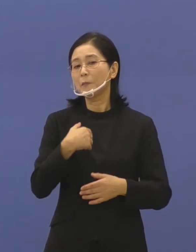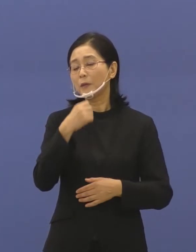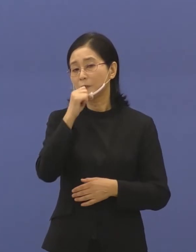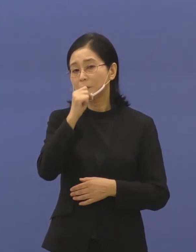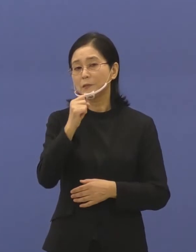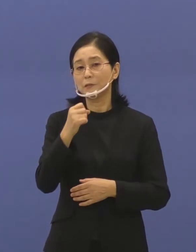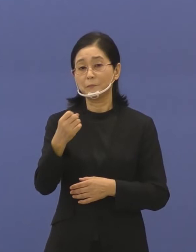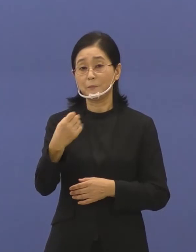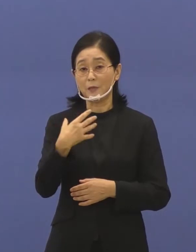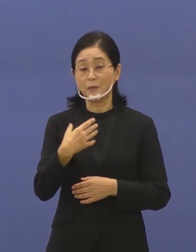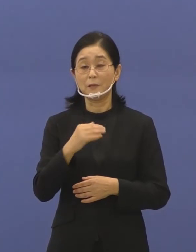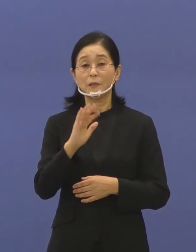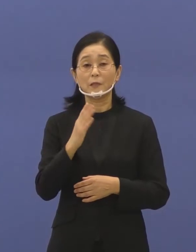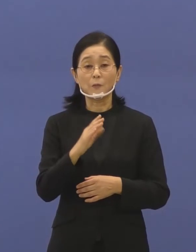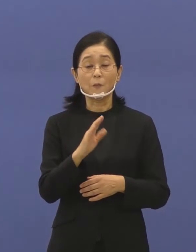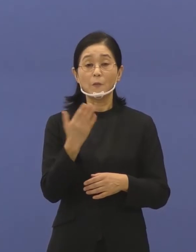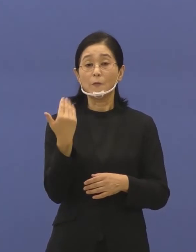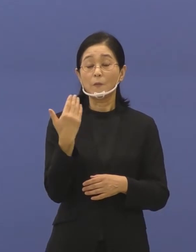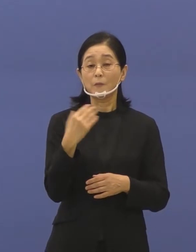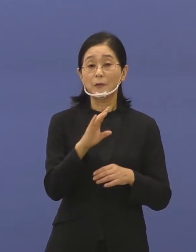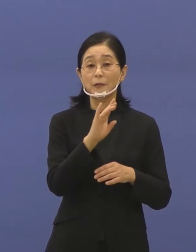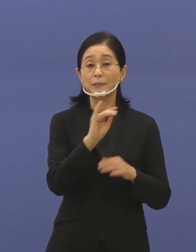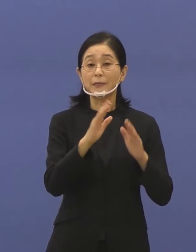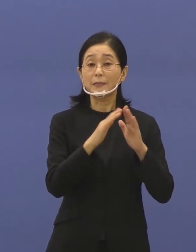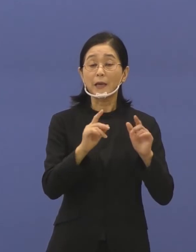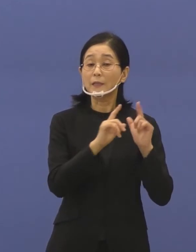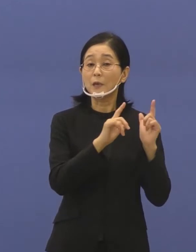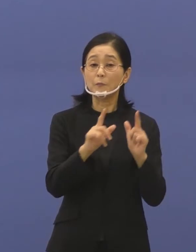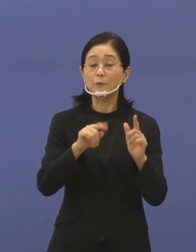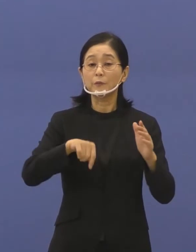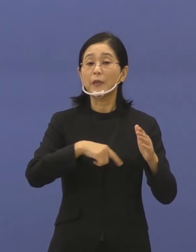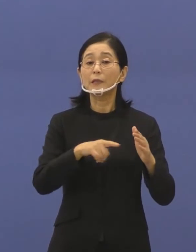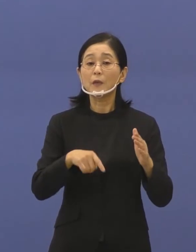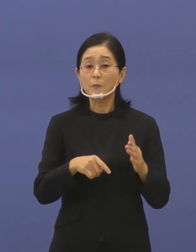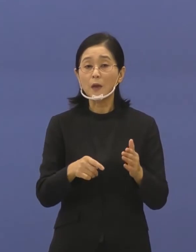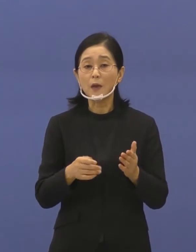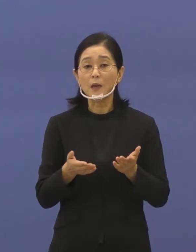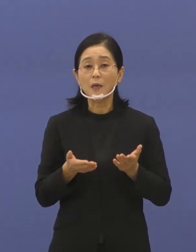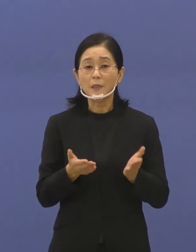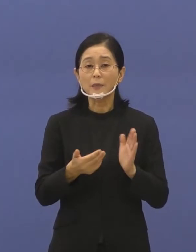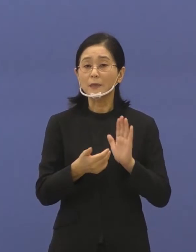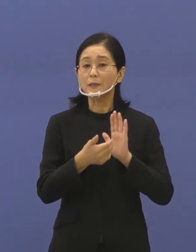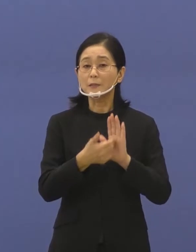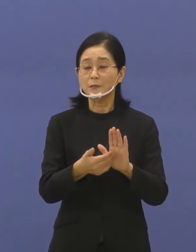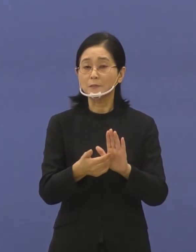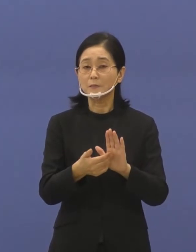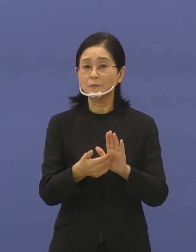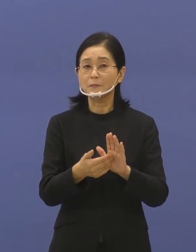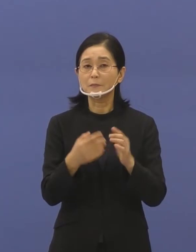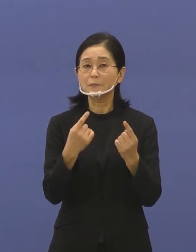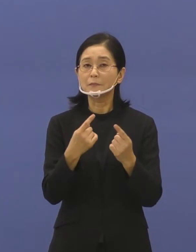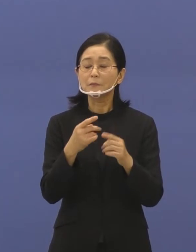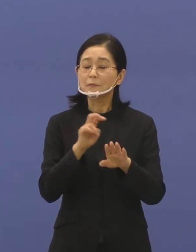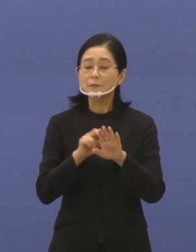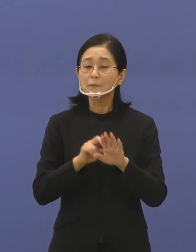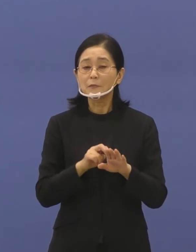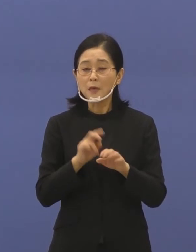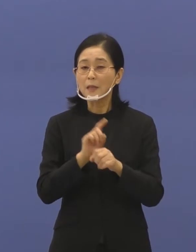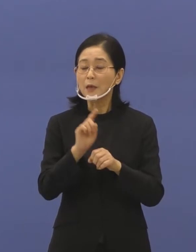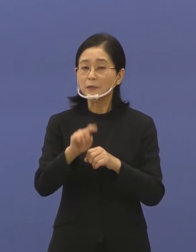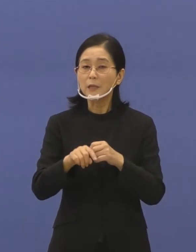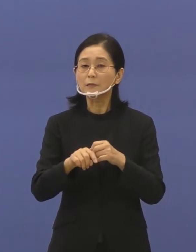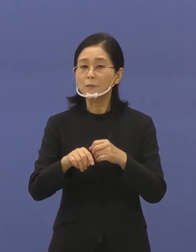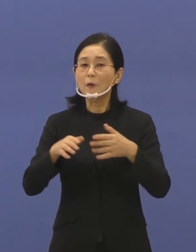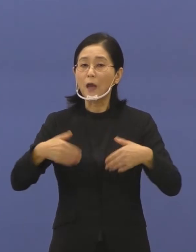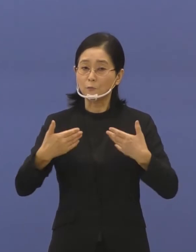の県議会総務委員会で示された検討スケジュールの中では、まあ、耐震診断が終わるのが早くても来年の春で、まあ、そこから方向